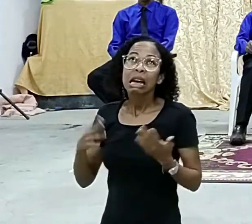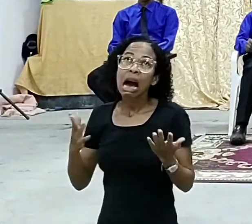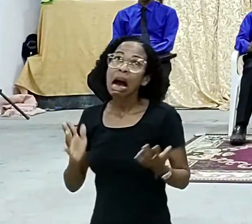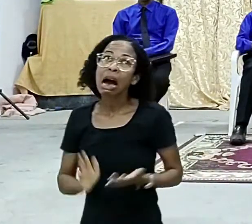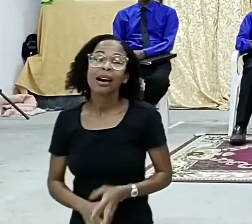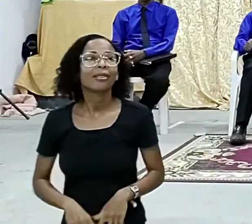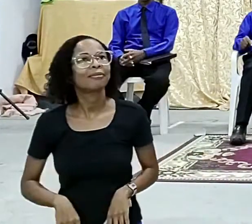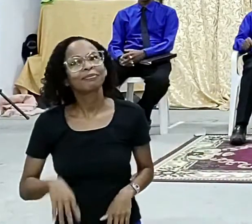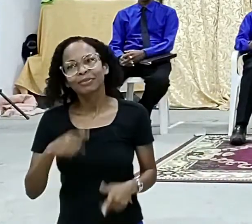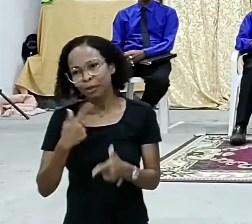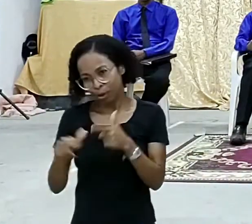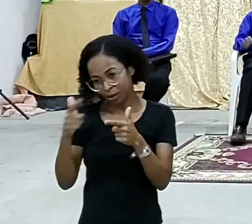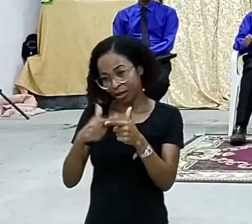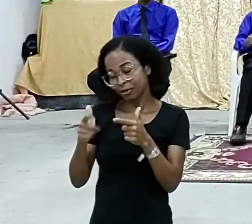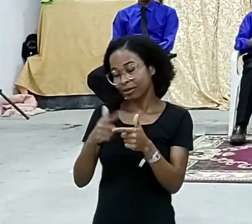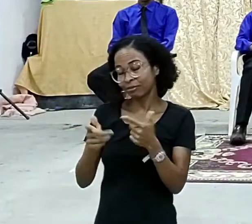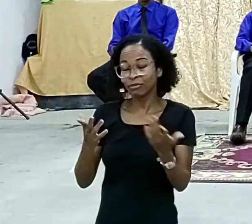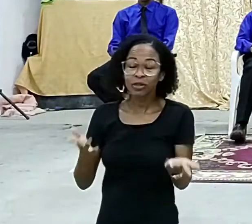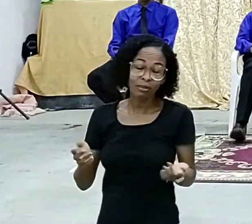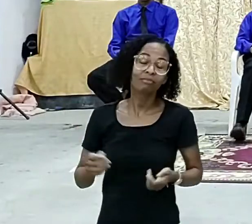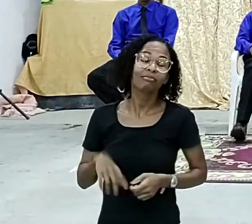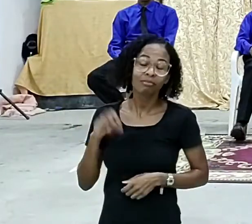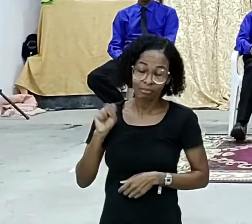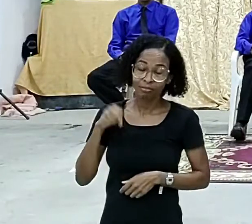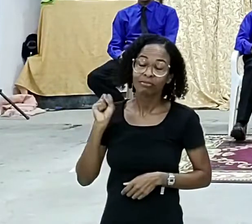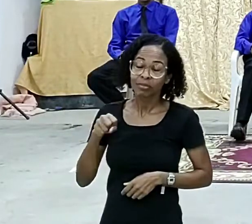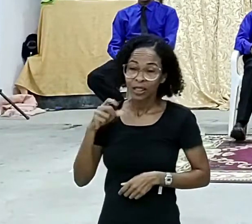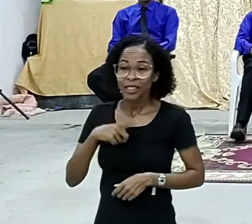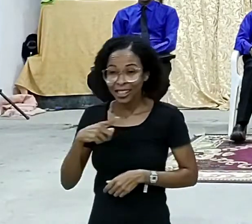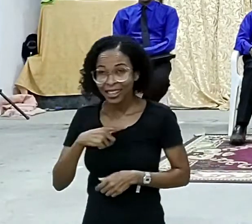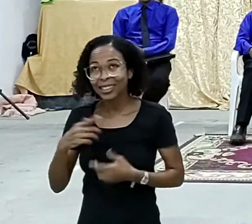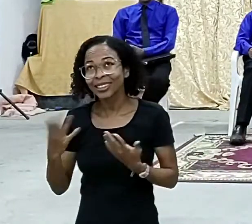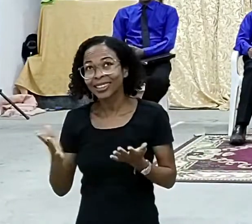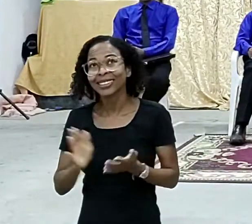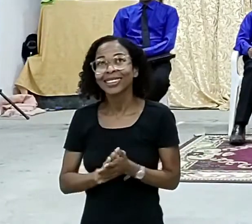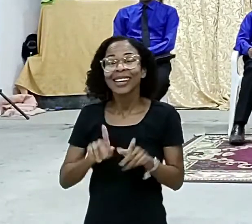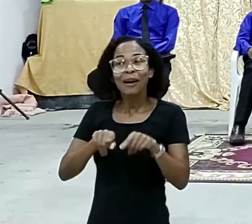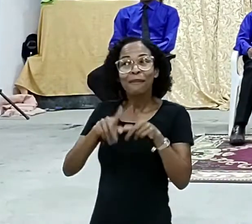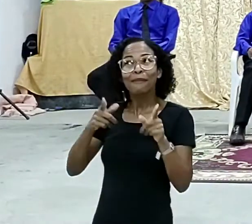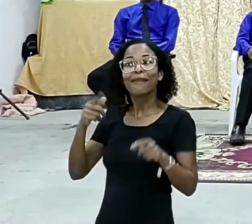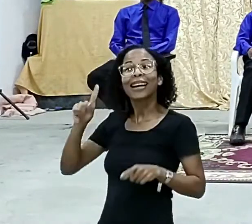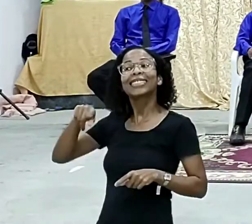dificuldade, mas passaremos vitoriosos, como Jó passou.